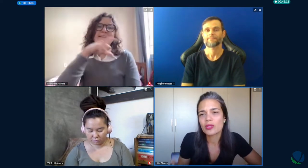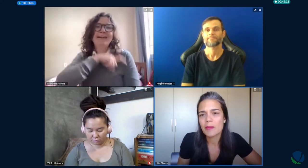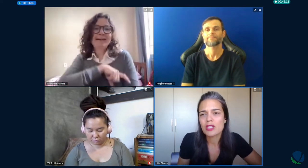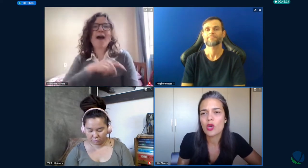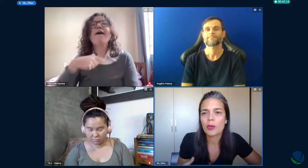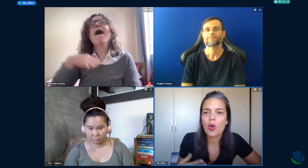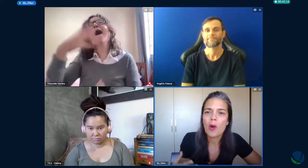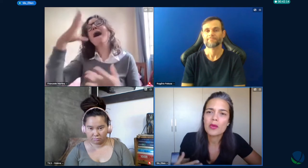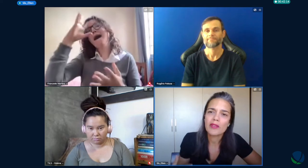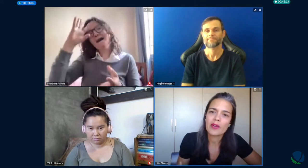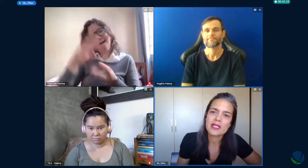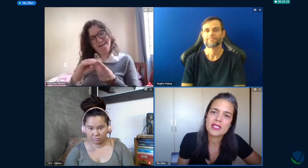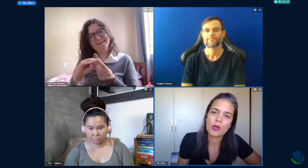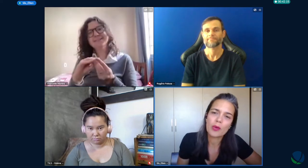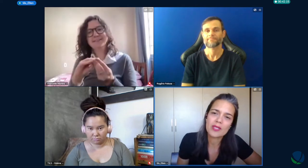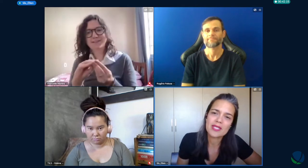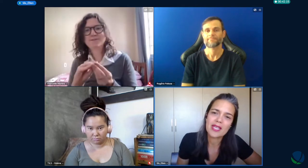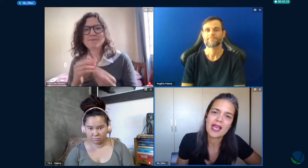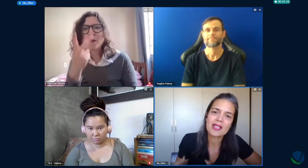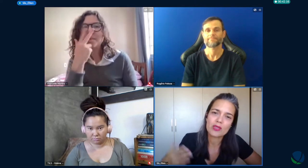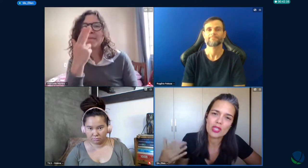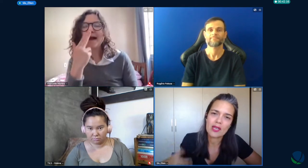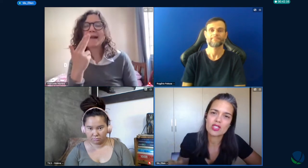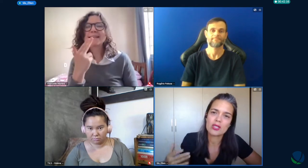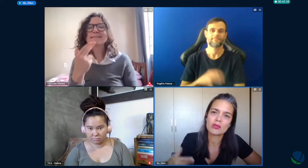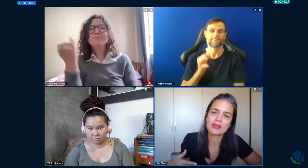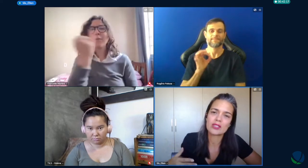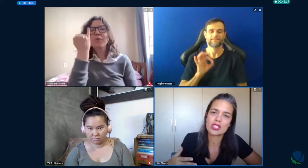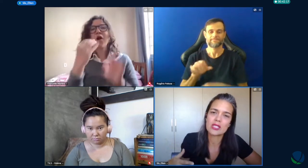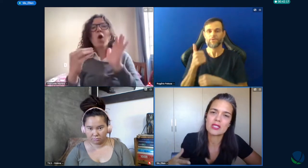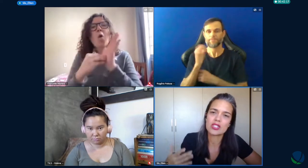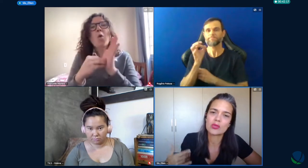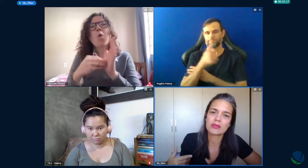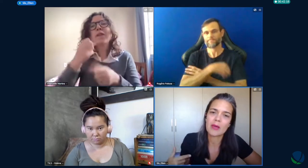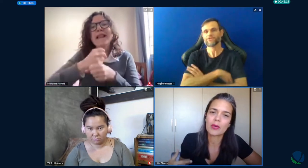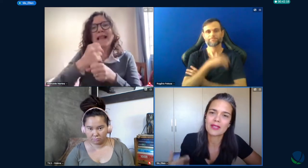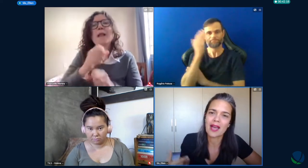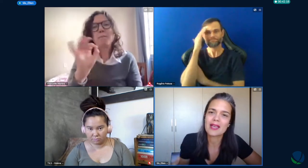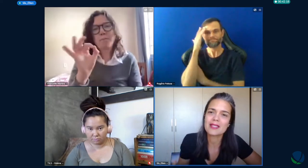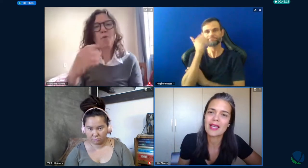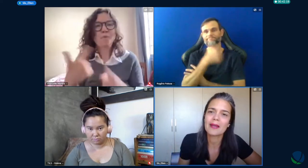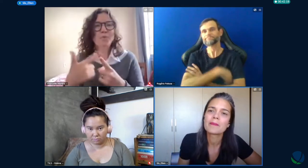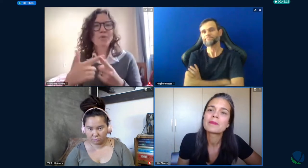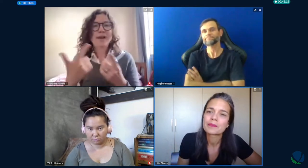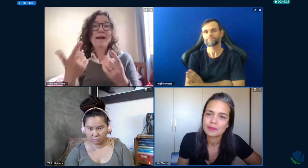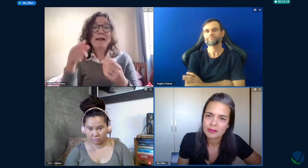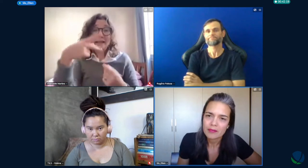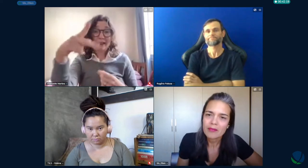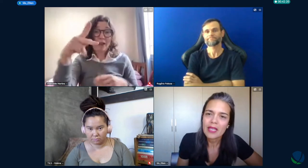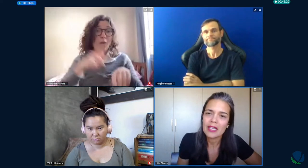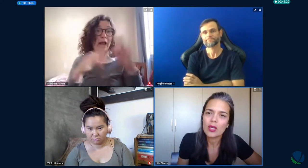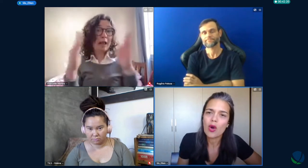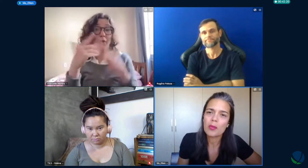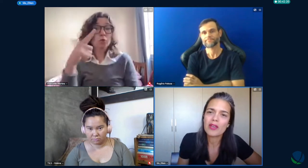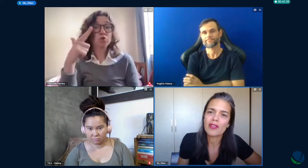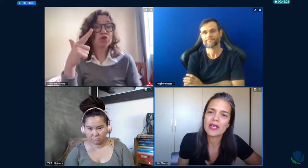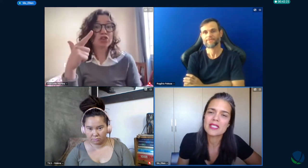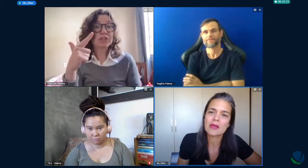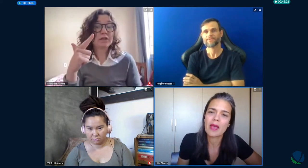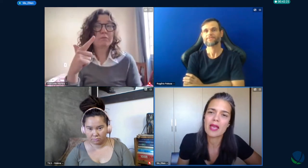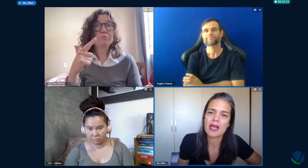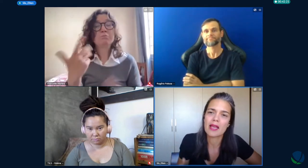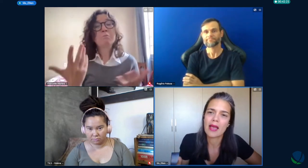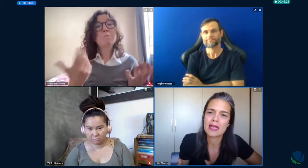falar um pouco também sobre como que foi esse seu processo de um tempo atrás, né? E como que